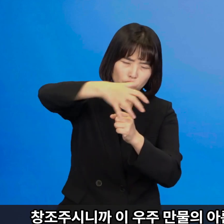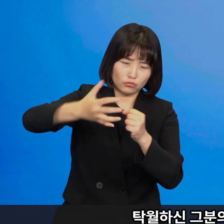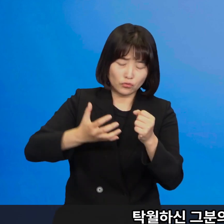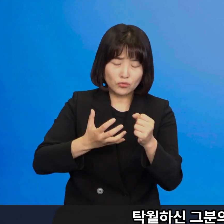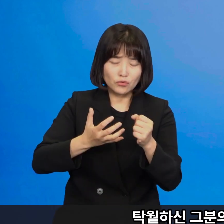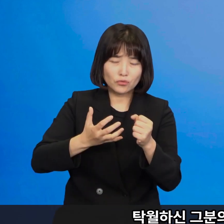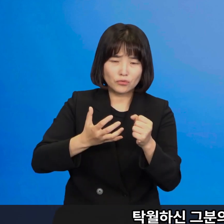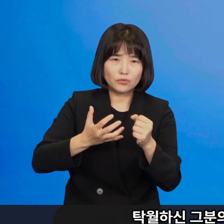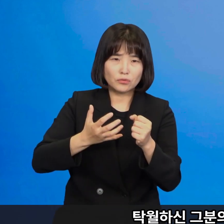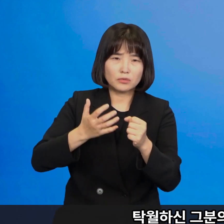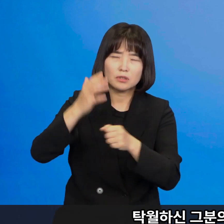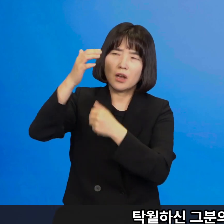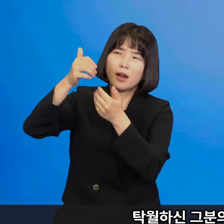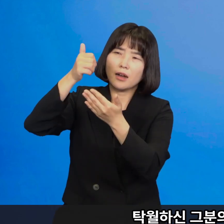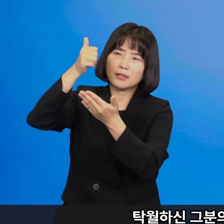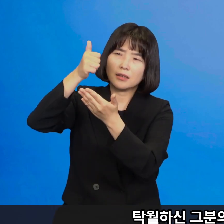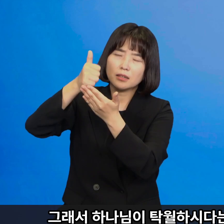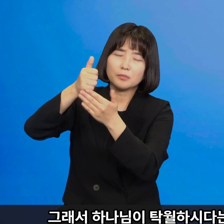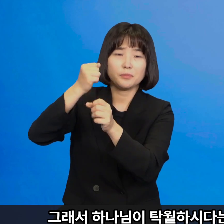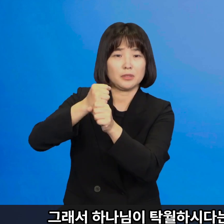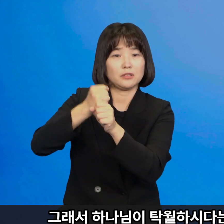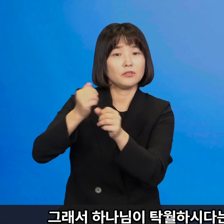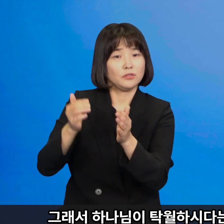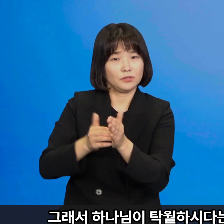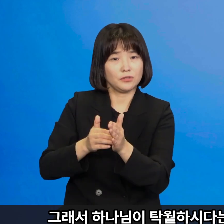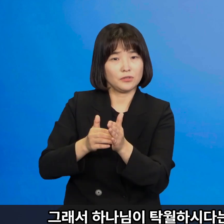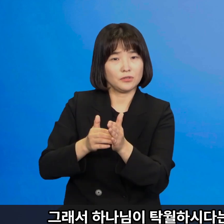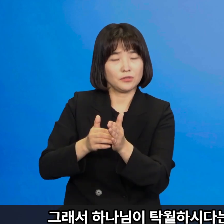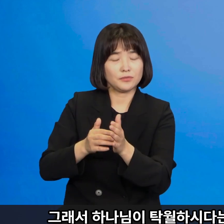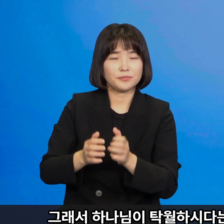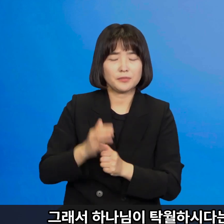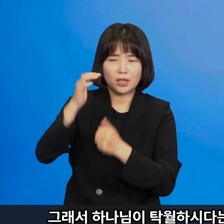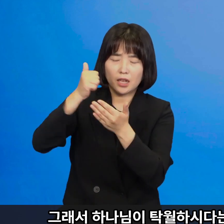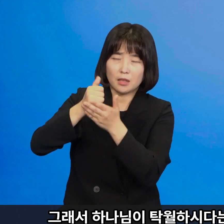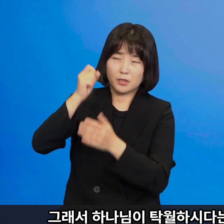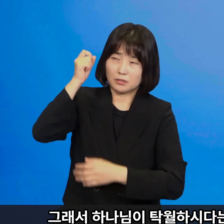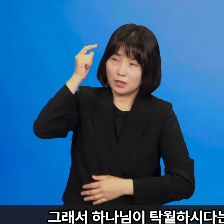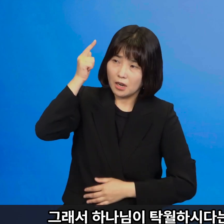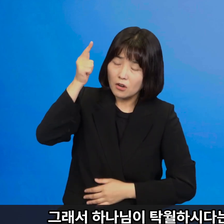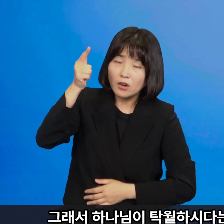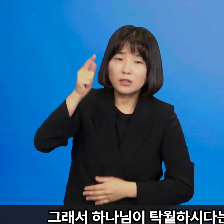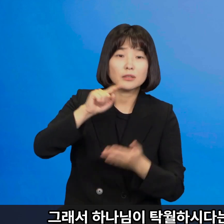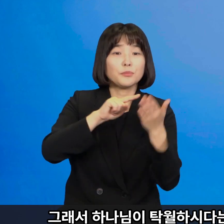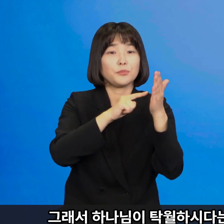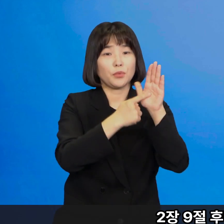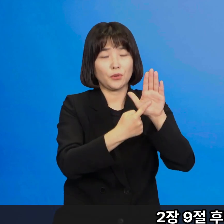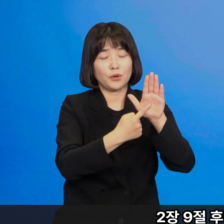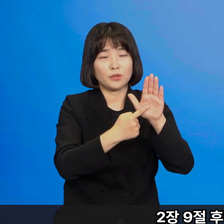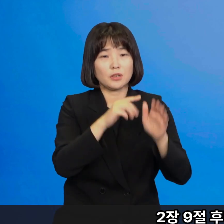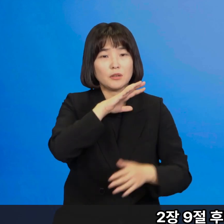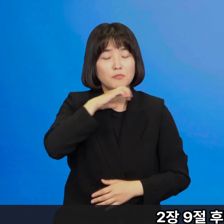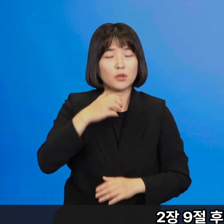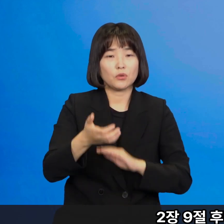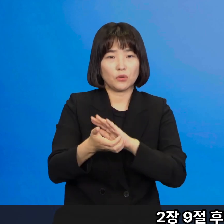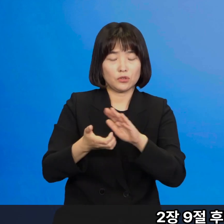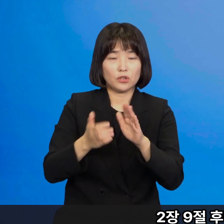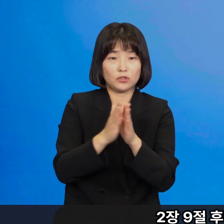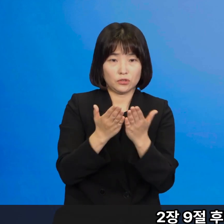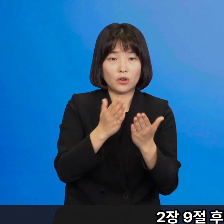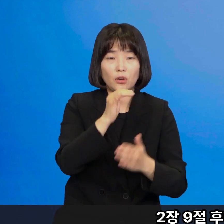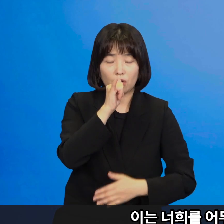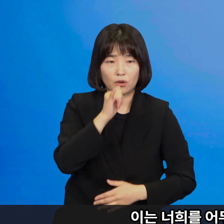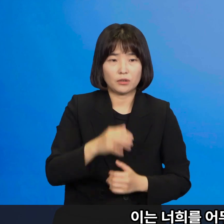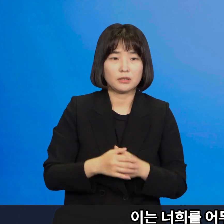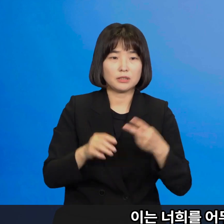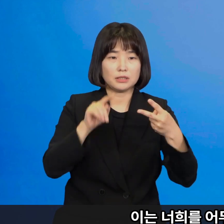뿐입니다. 탁월하신 그분의 카피일 뿐이에요. 그래서 하나님이 탁월하시다는 이 표현이 베드로전서에 나오는데 2장 9절 후반부에